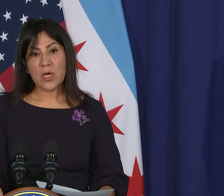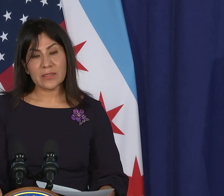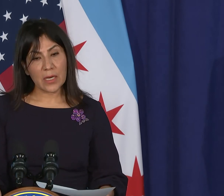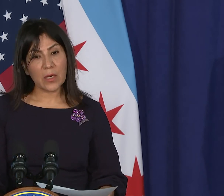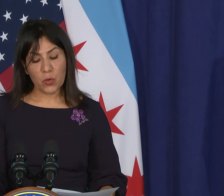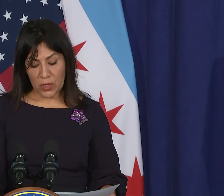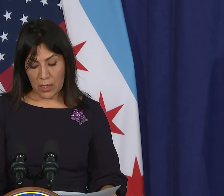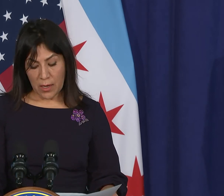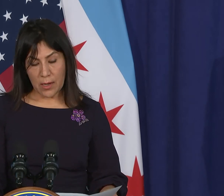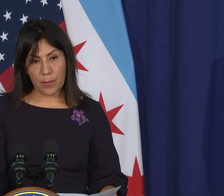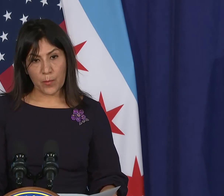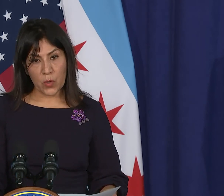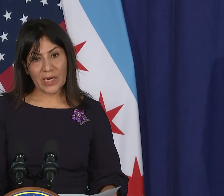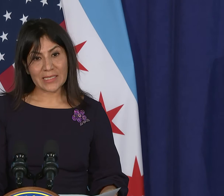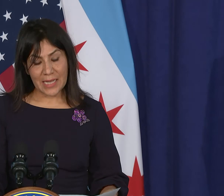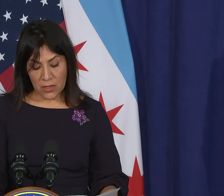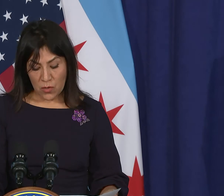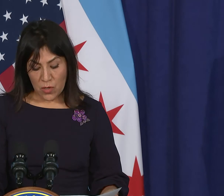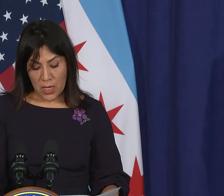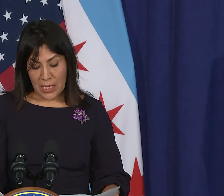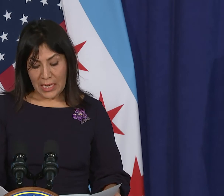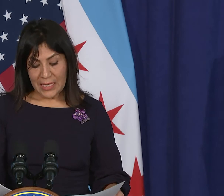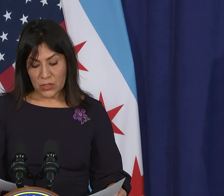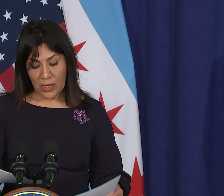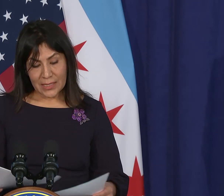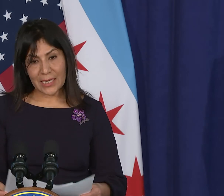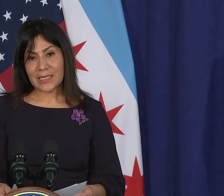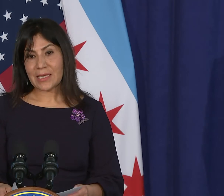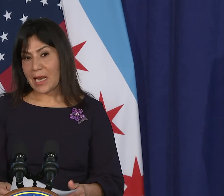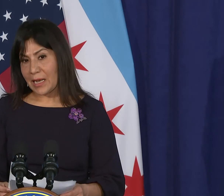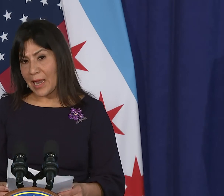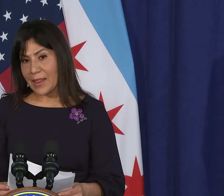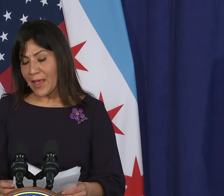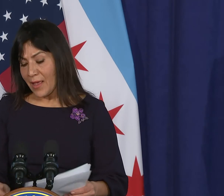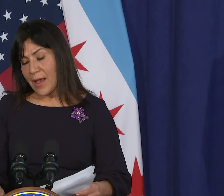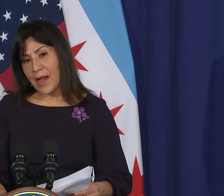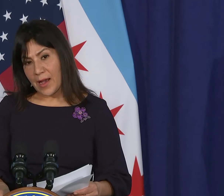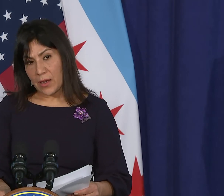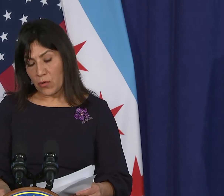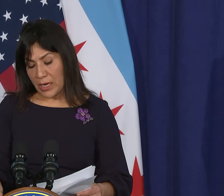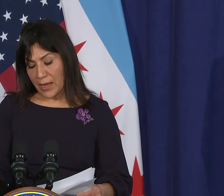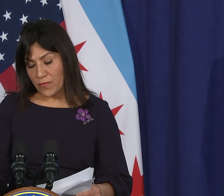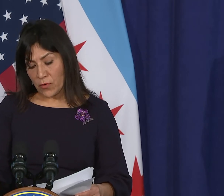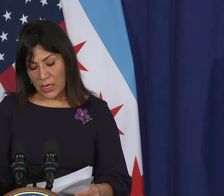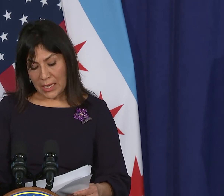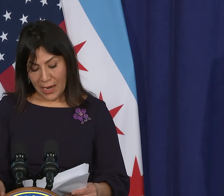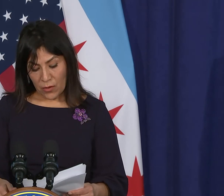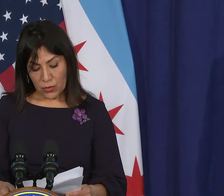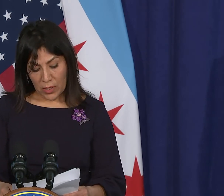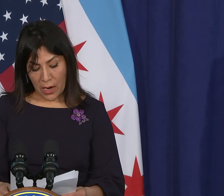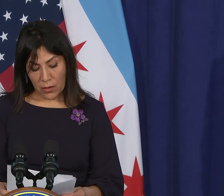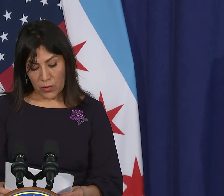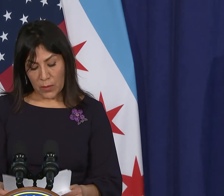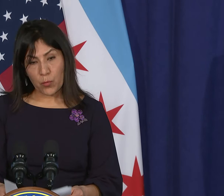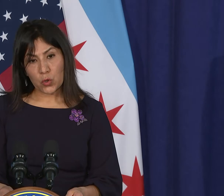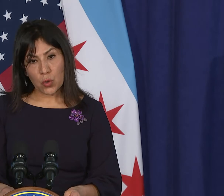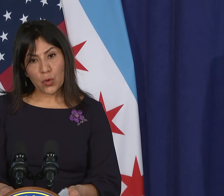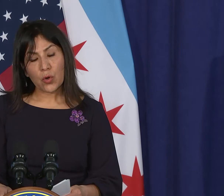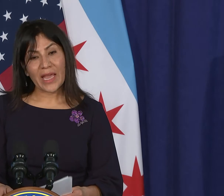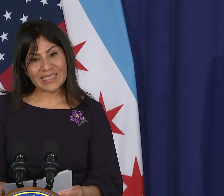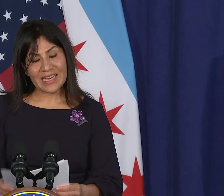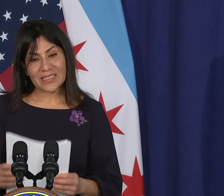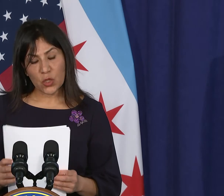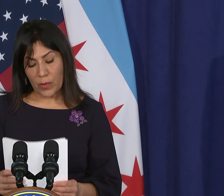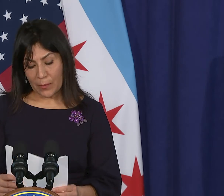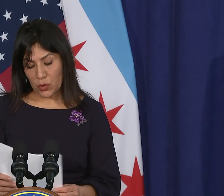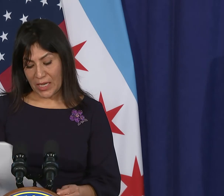podido seguir progresando, y les doy las gracias al alcalde, a Lori Lightfoot y a la doctora Arwady por todo